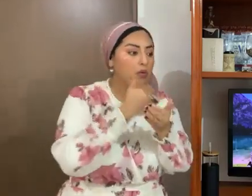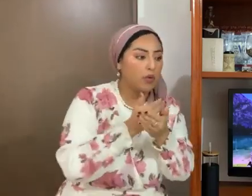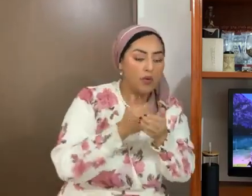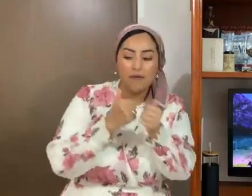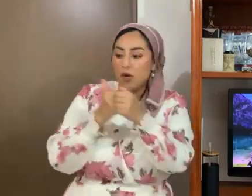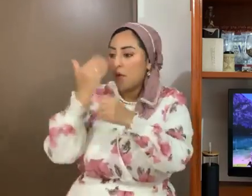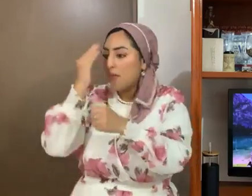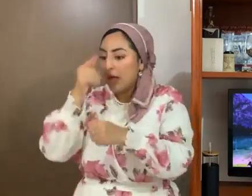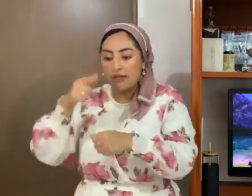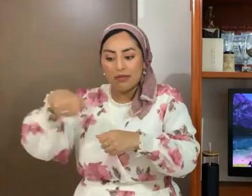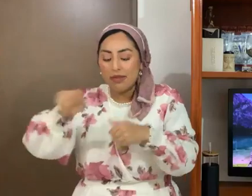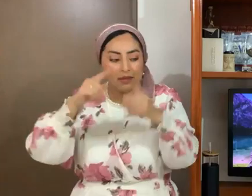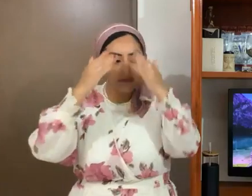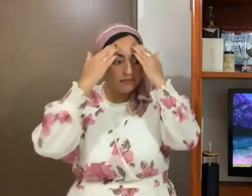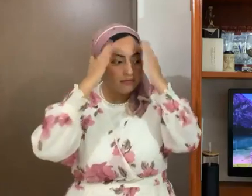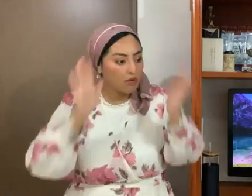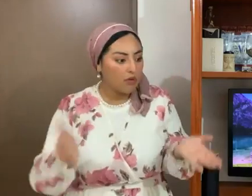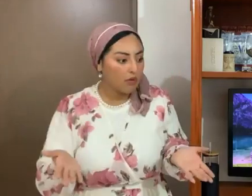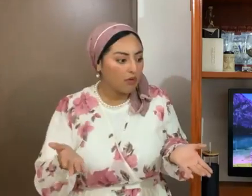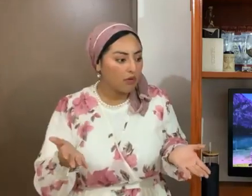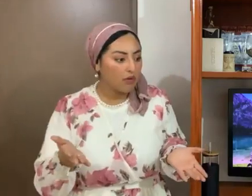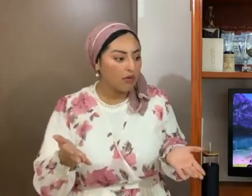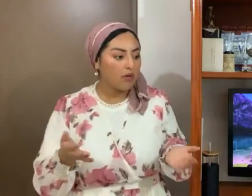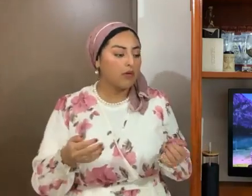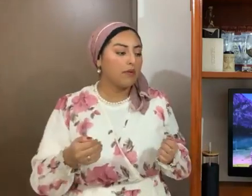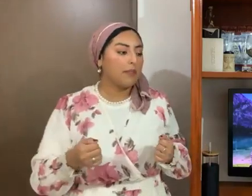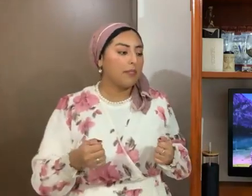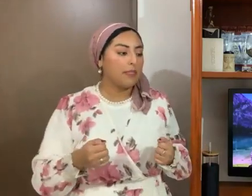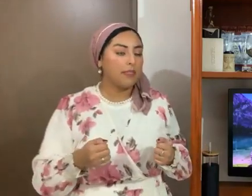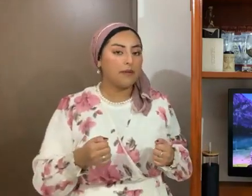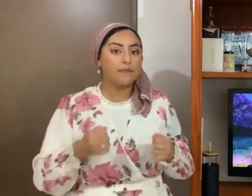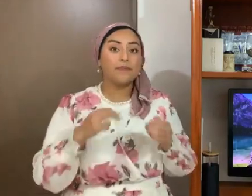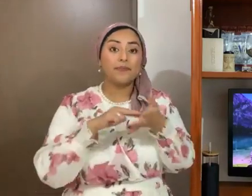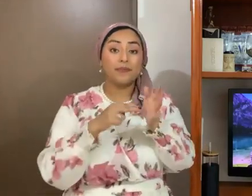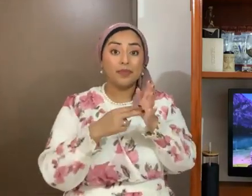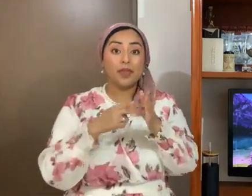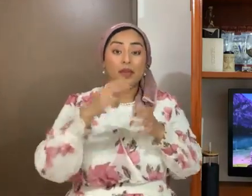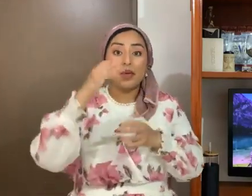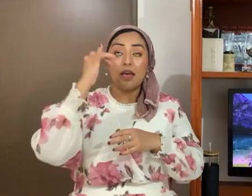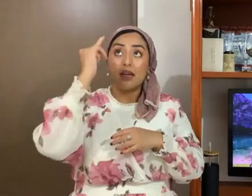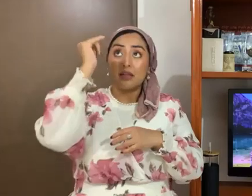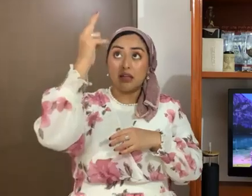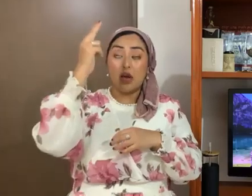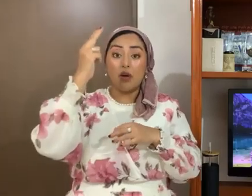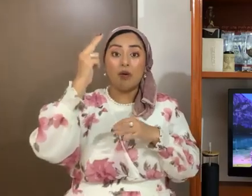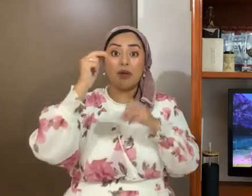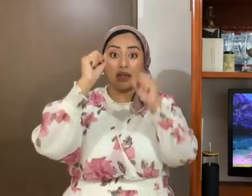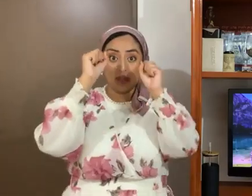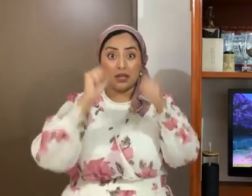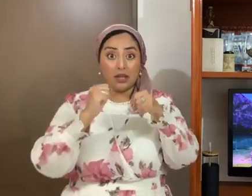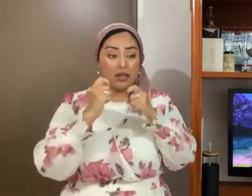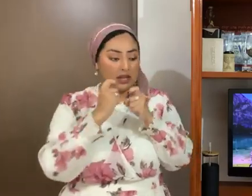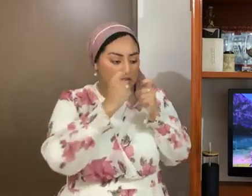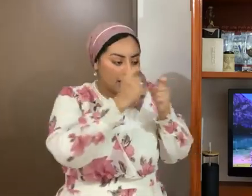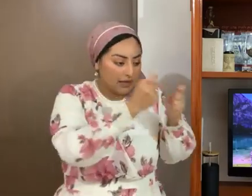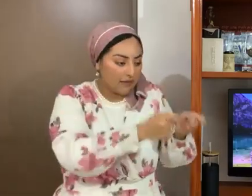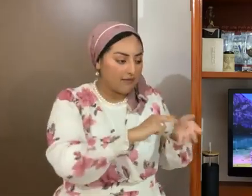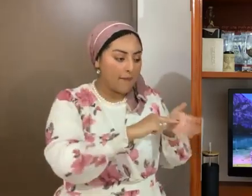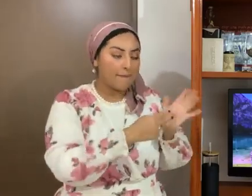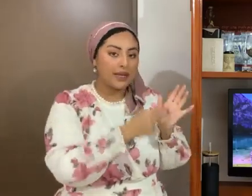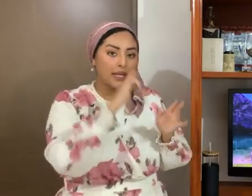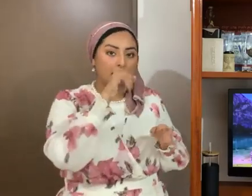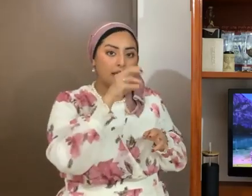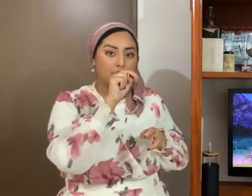mano derecha y su mano izquierda y muchos animales. Es decir, para que Yahweh pudiera darle esta idea al profeta